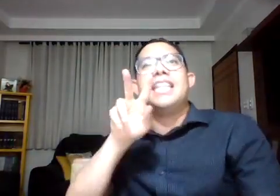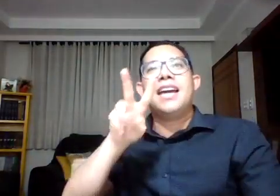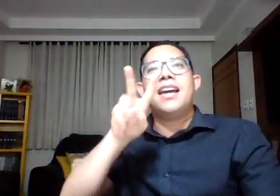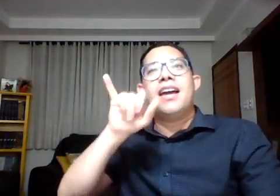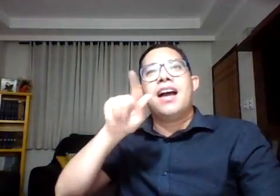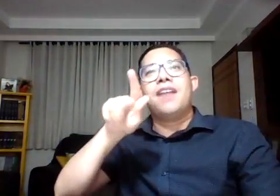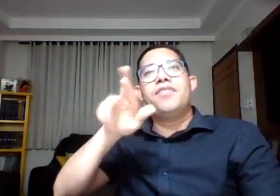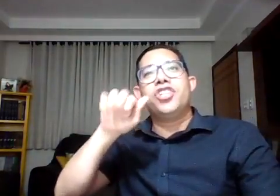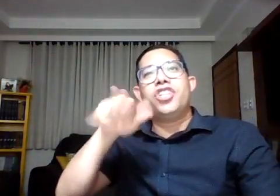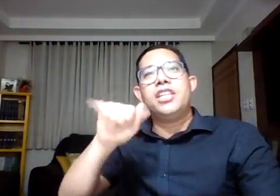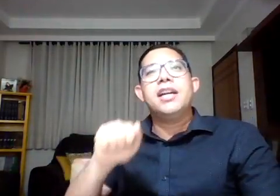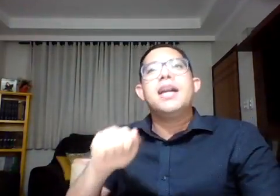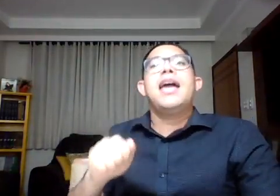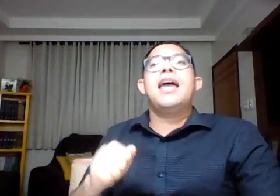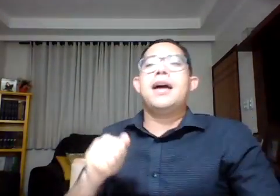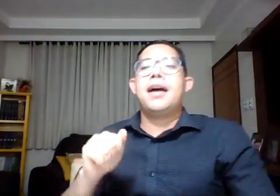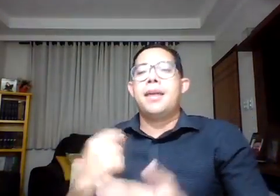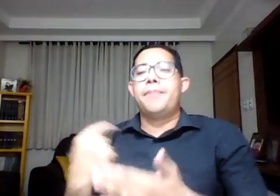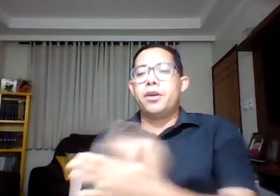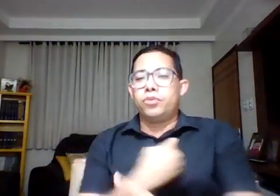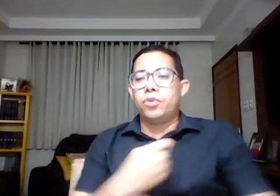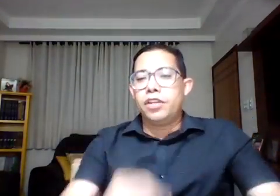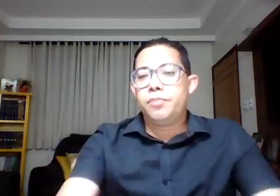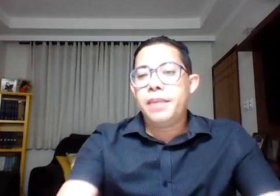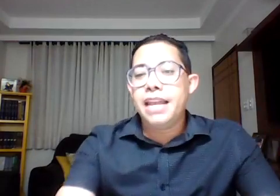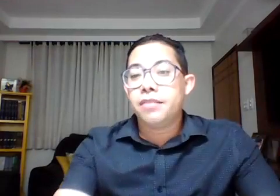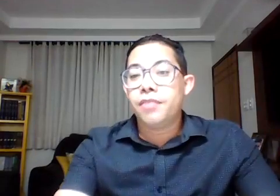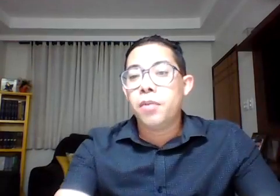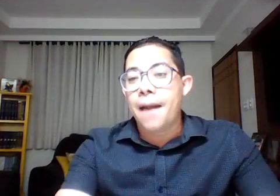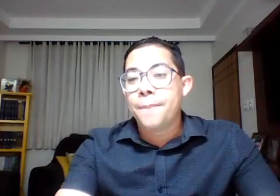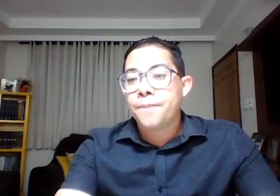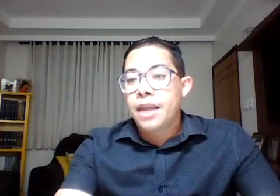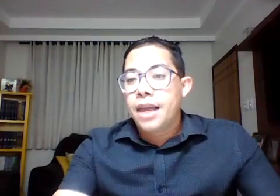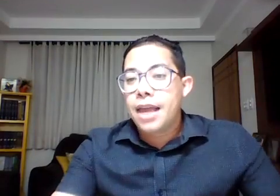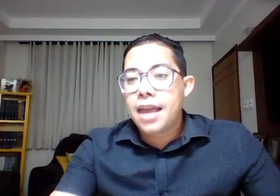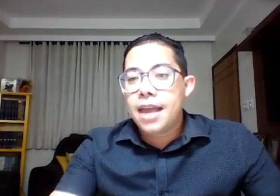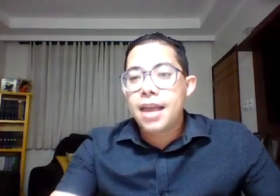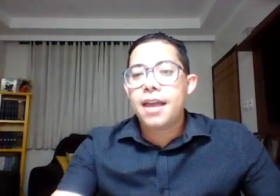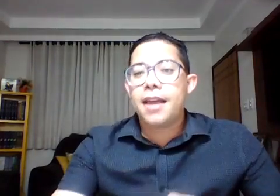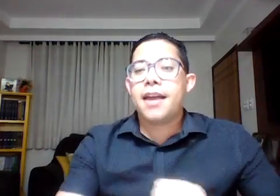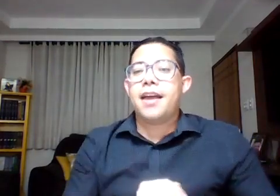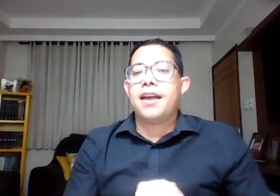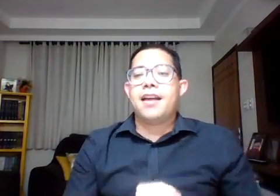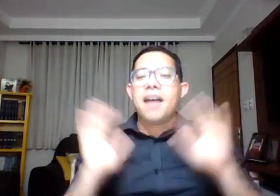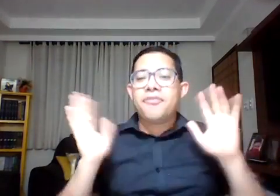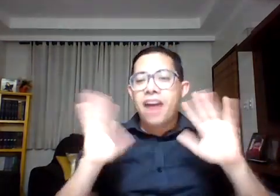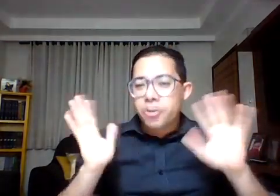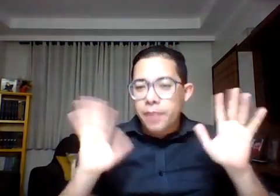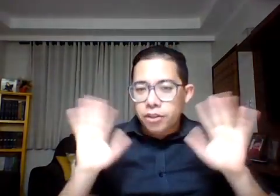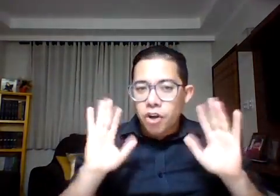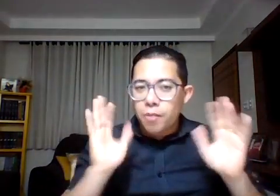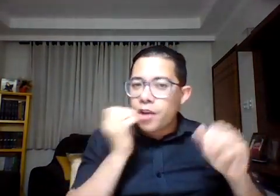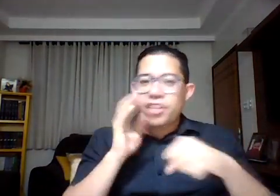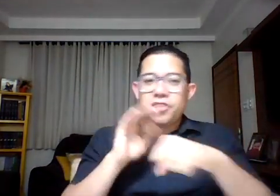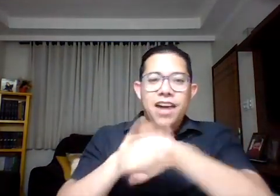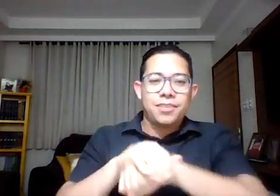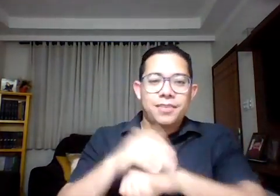né? A Virgínia, ela perguntou isso. Beleza, vamos lá. A Fátima entrou. Boa noite, Fátima.